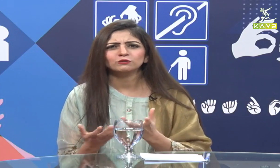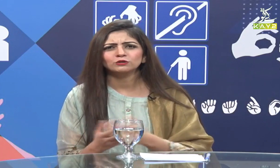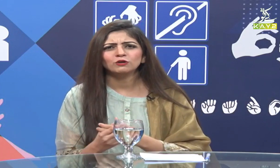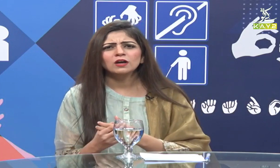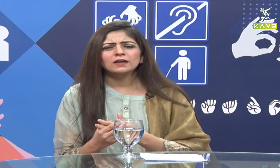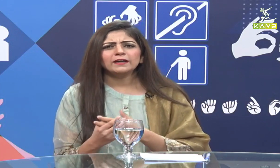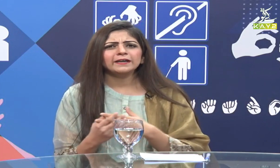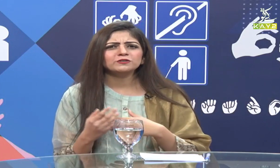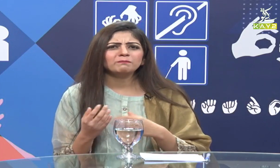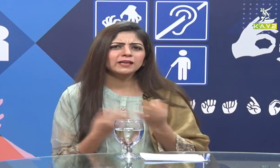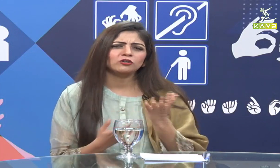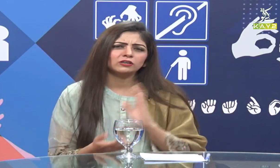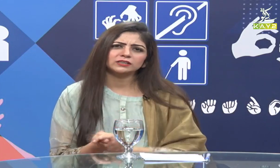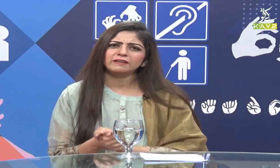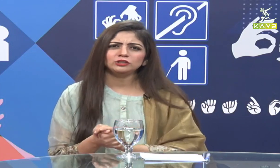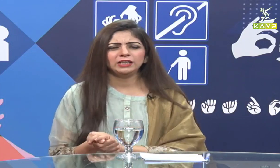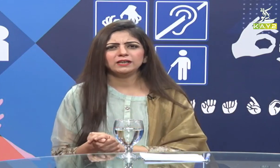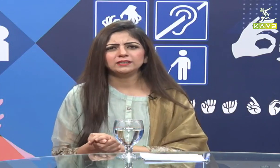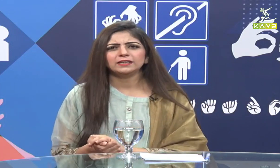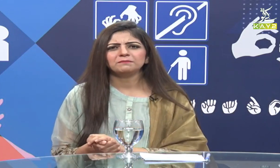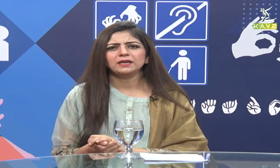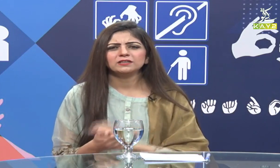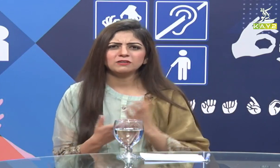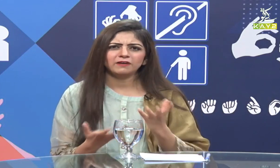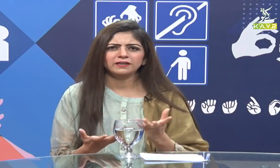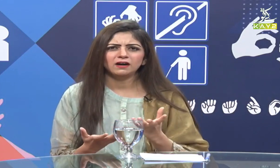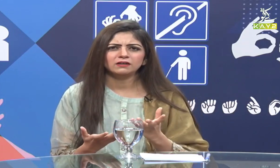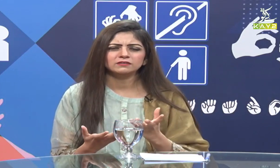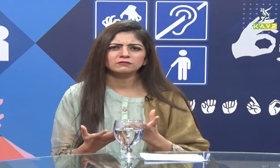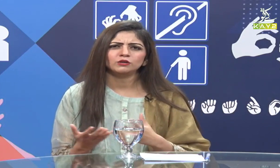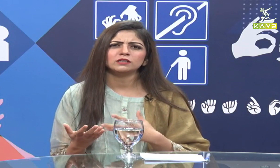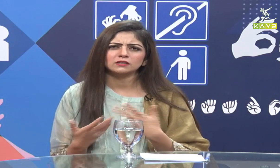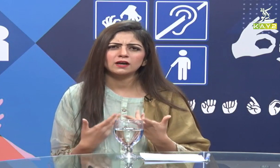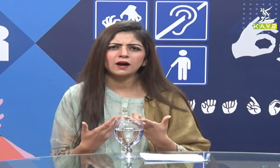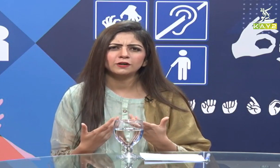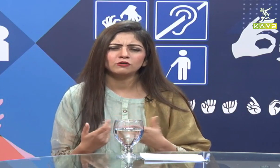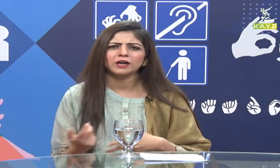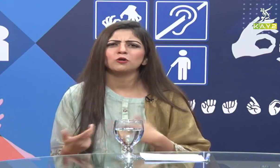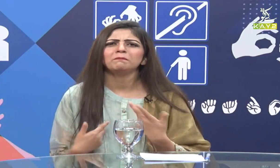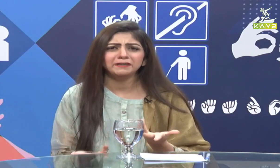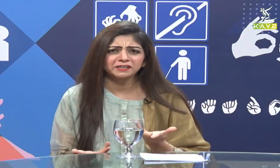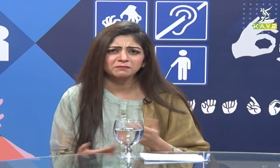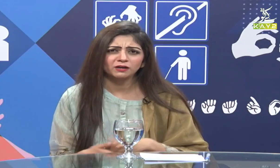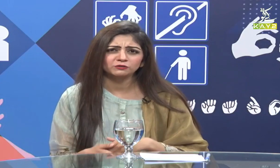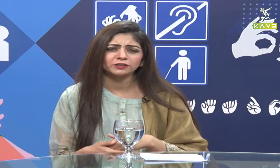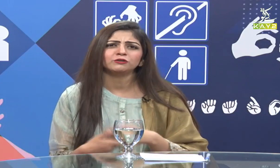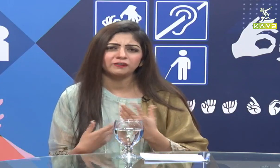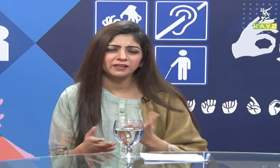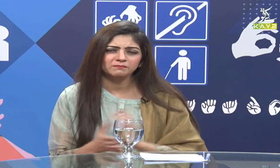तो एक जो पहली थॉट आती है वो यही आती है कि भाई अच्छा फाइन आर्ट्स, कोई इस तरह का आर्ट हो गया, कोई पेंटिंग की बात होगी, कोई ड्राइंग की बात